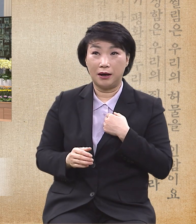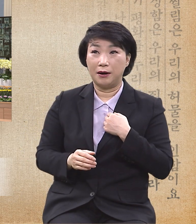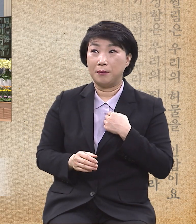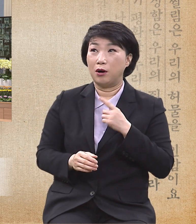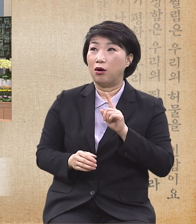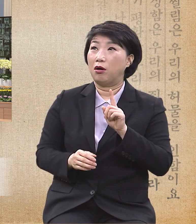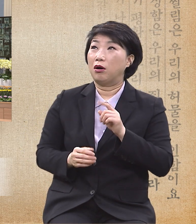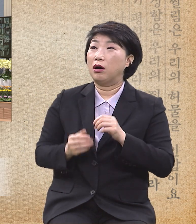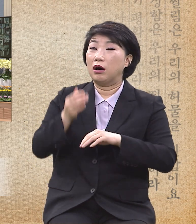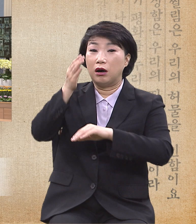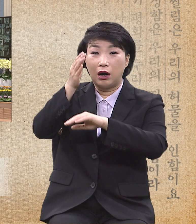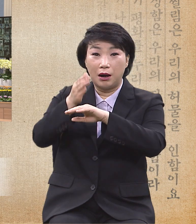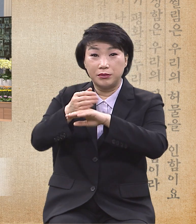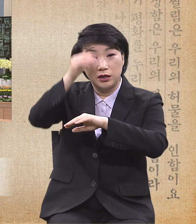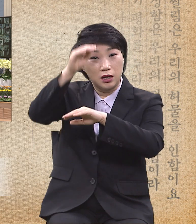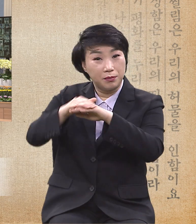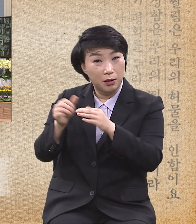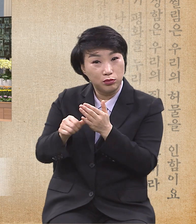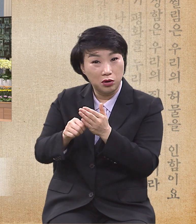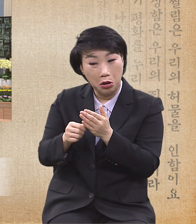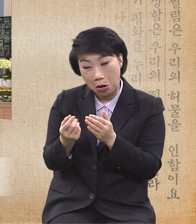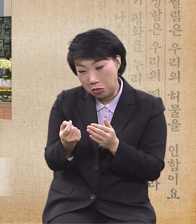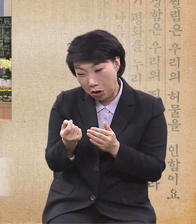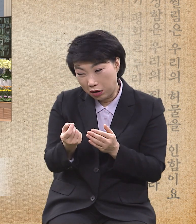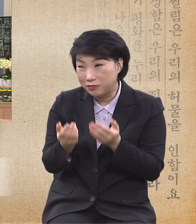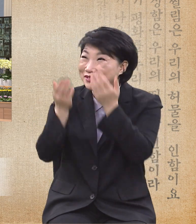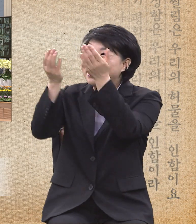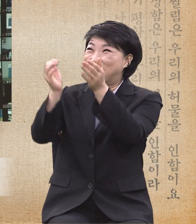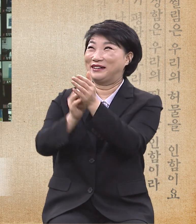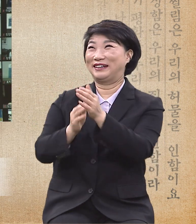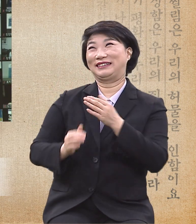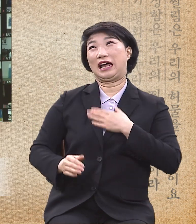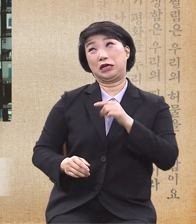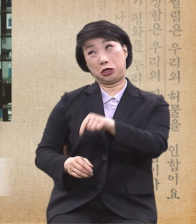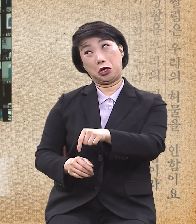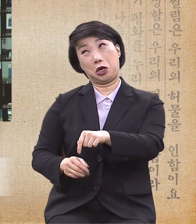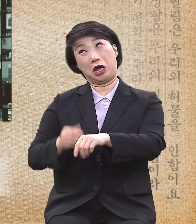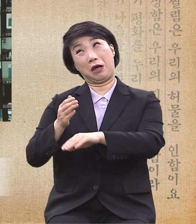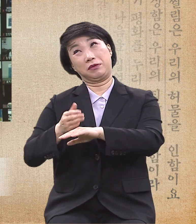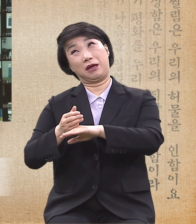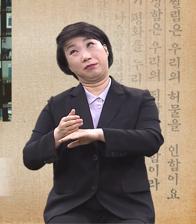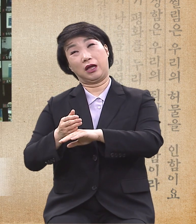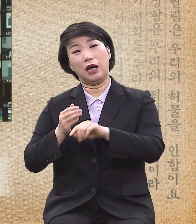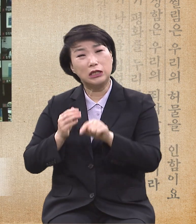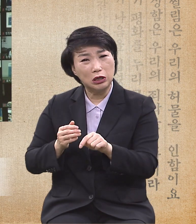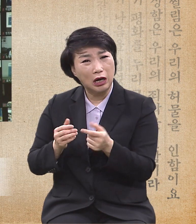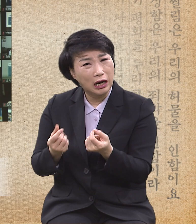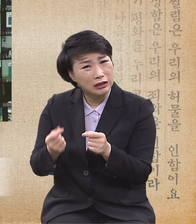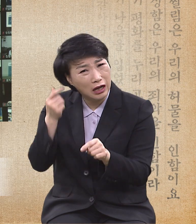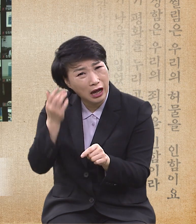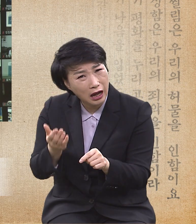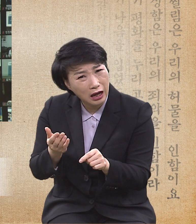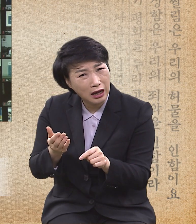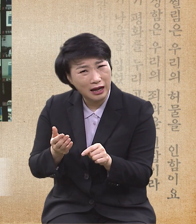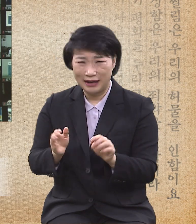예, 감사하는 예물 몇 푼 들고 이거 감사합니다. 이 수준이야?